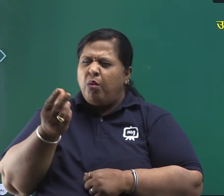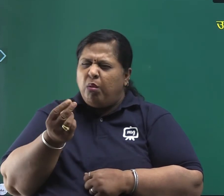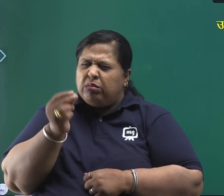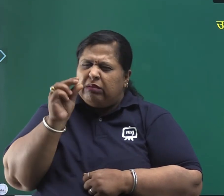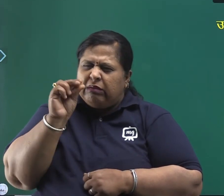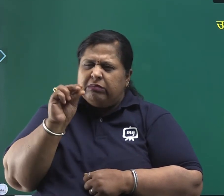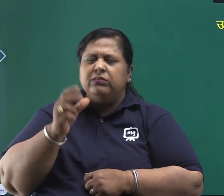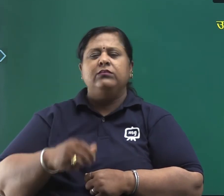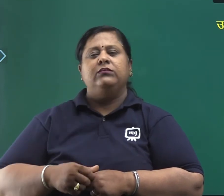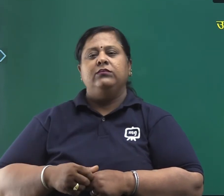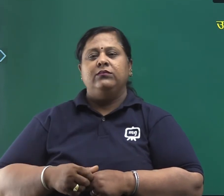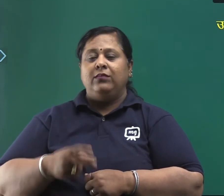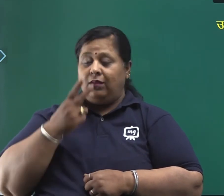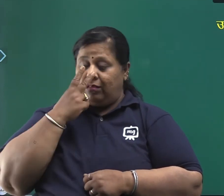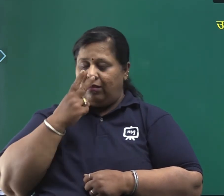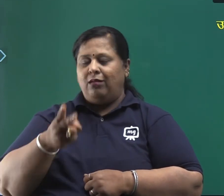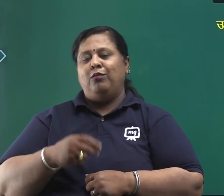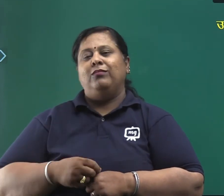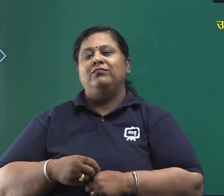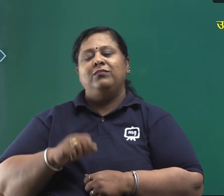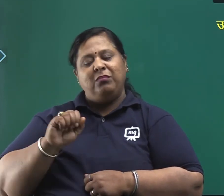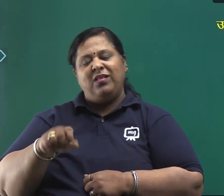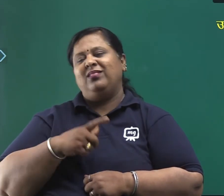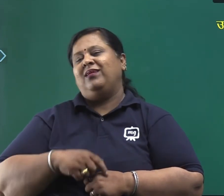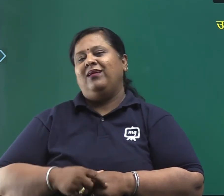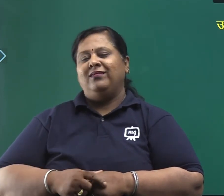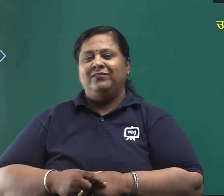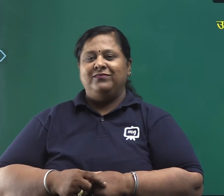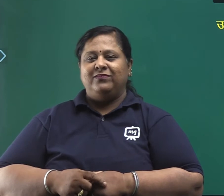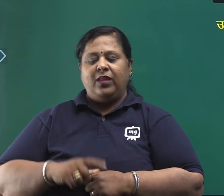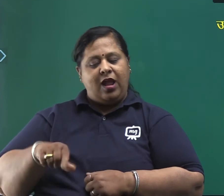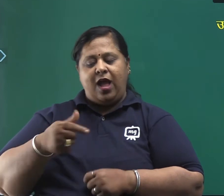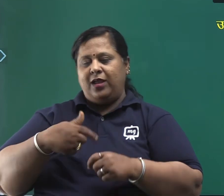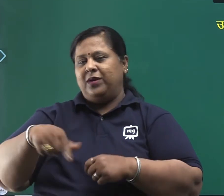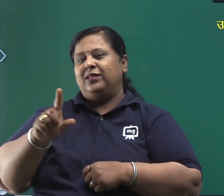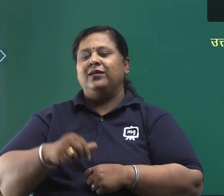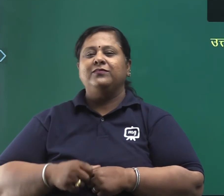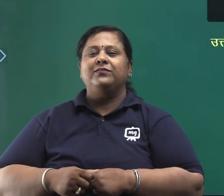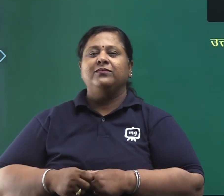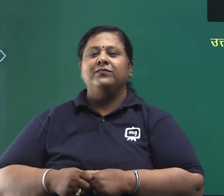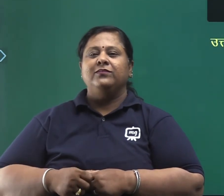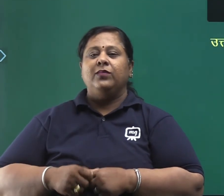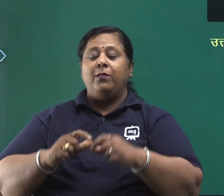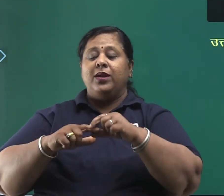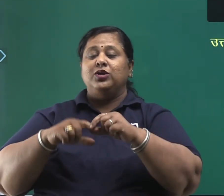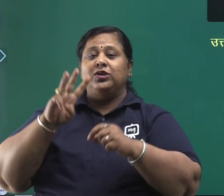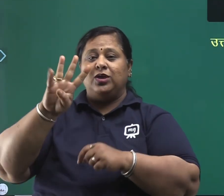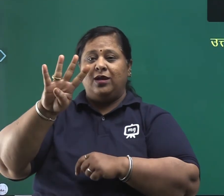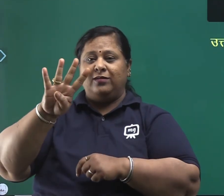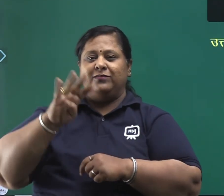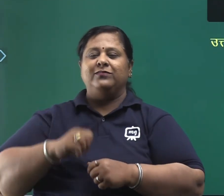कम देखने को मिलती है। आगे बढ़ते हैं। प्रश्न 4।